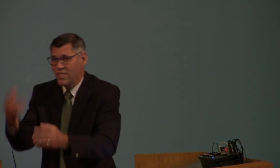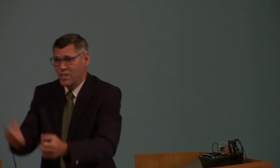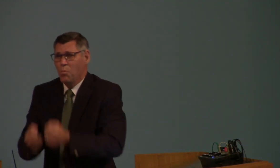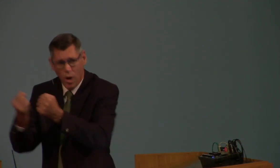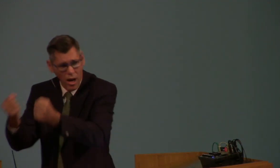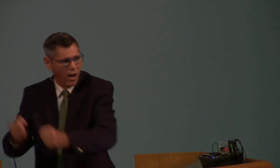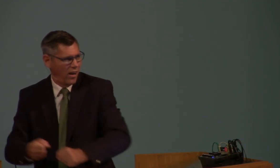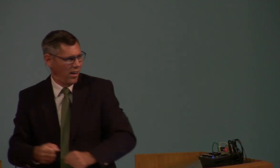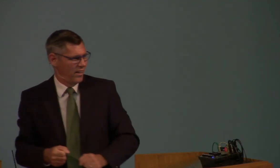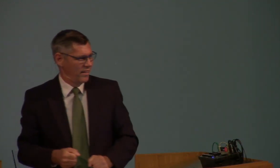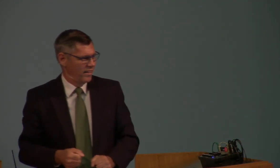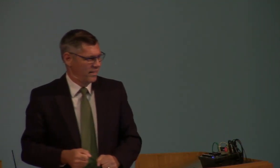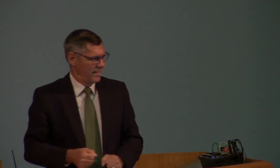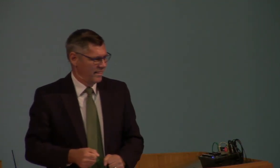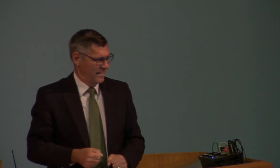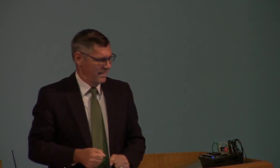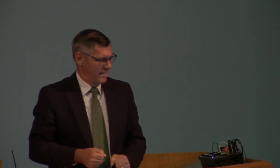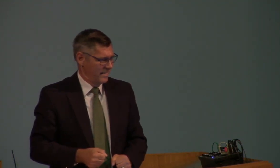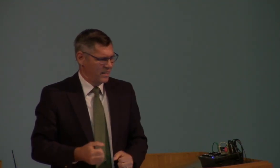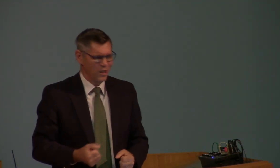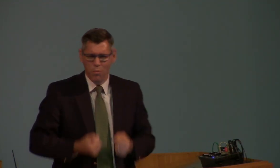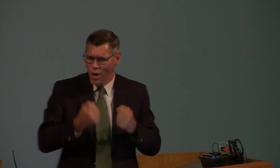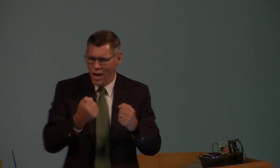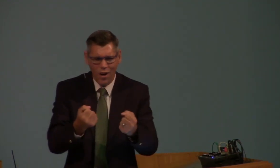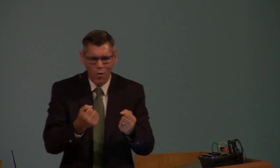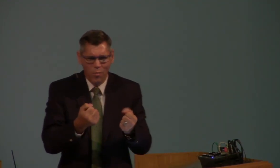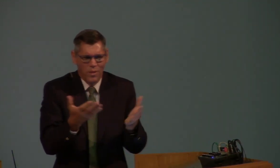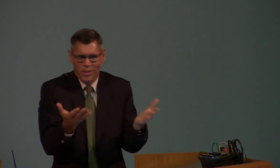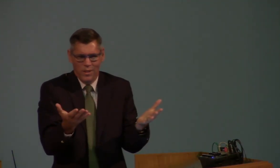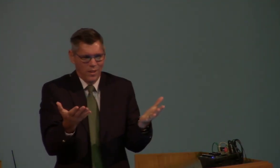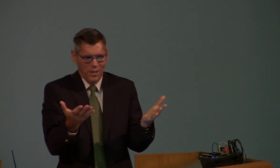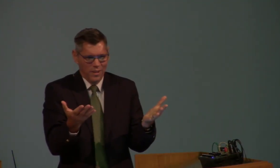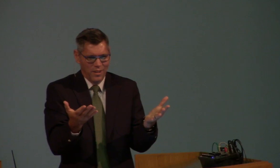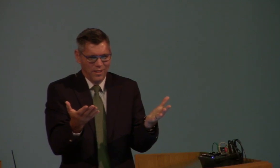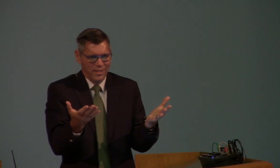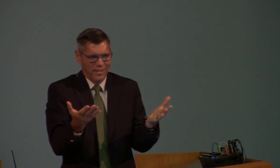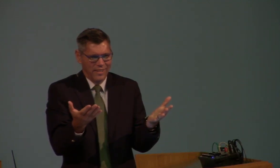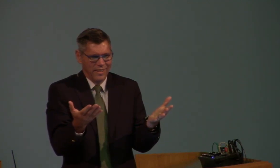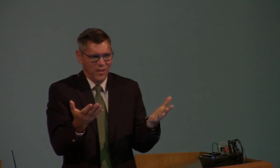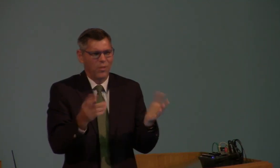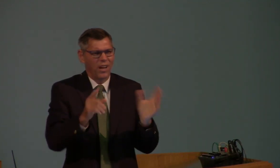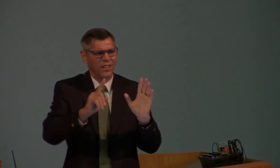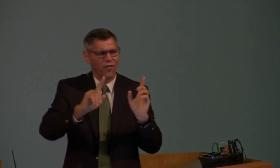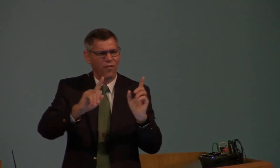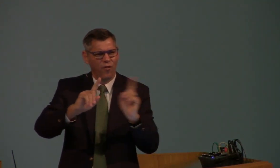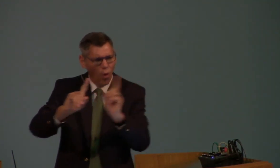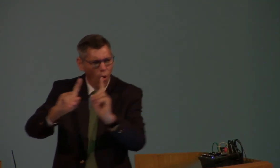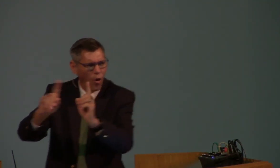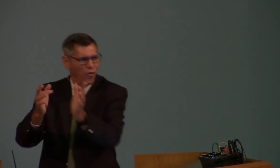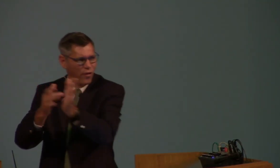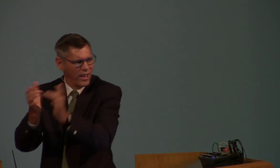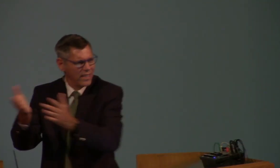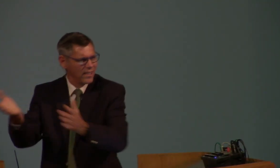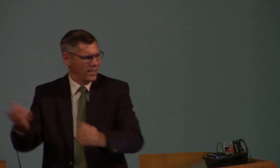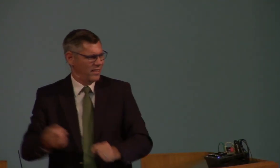moeilik. Dis moeilik om dan te volg vir Jesus.